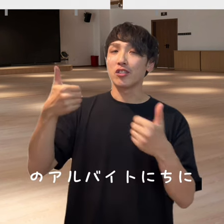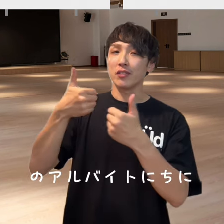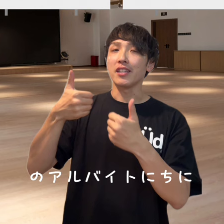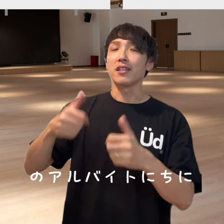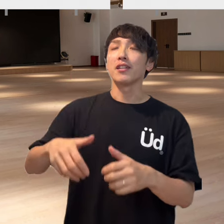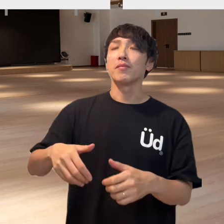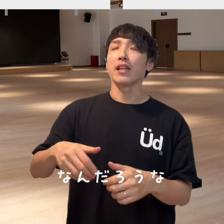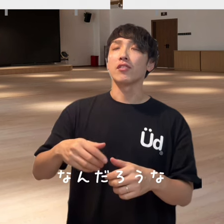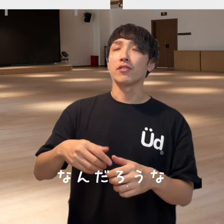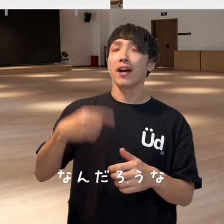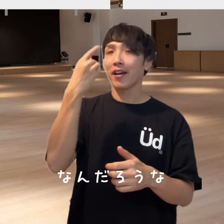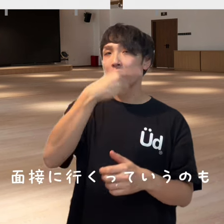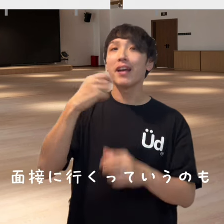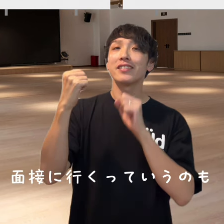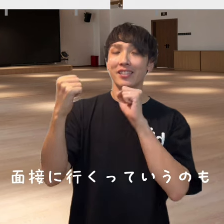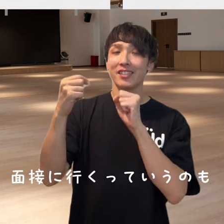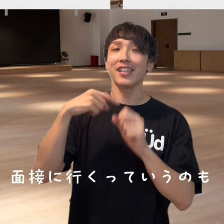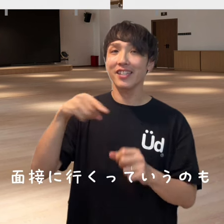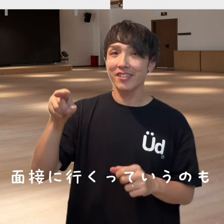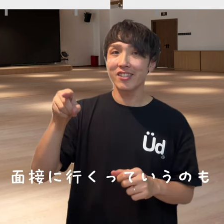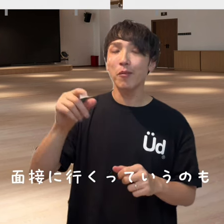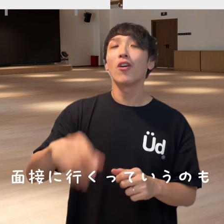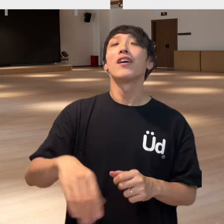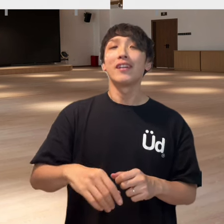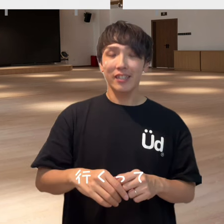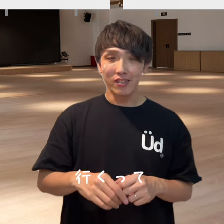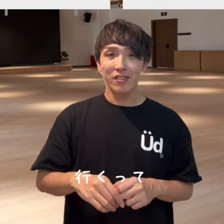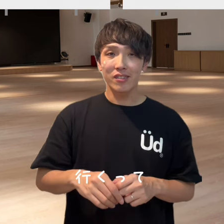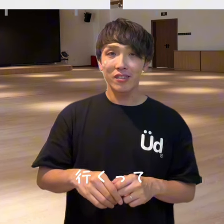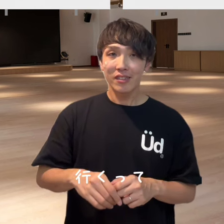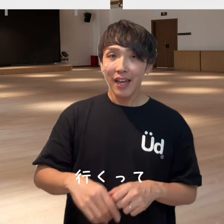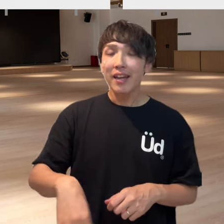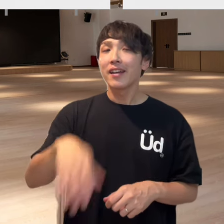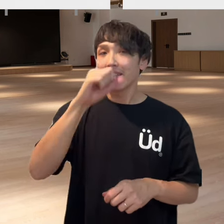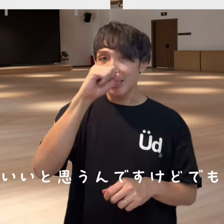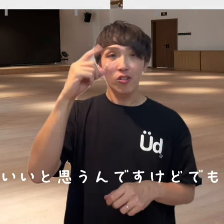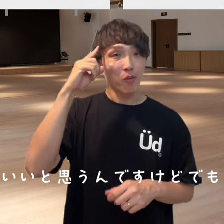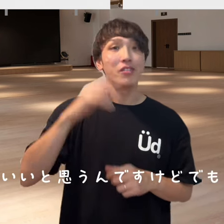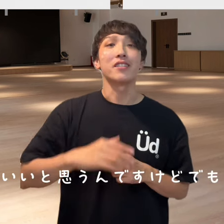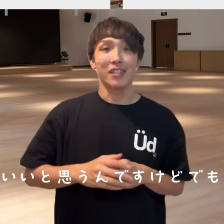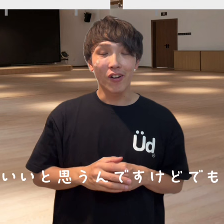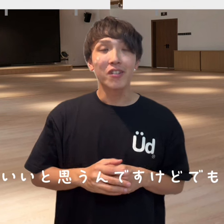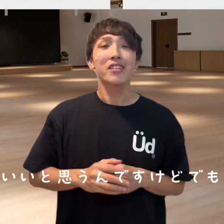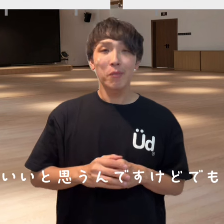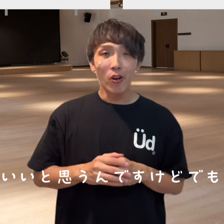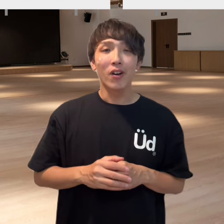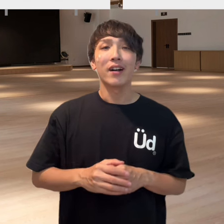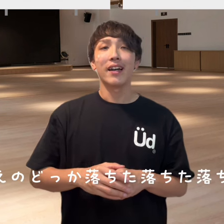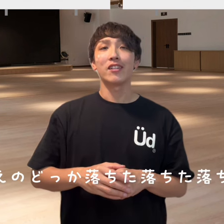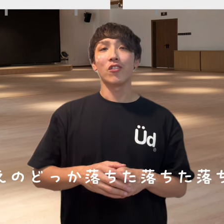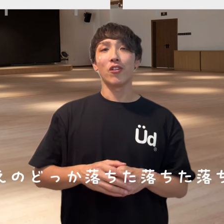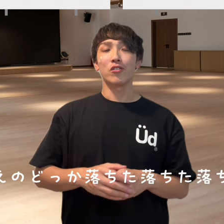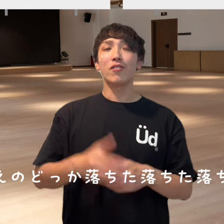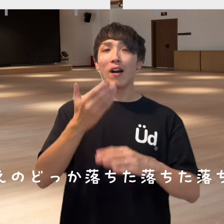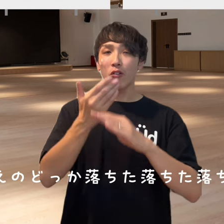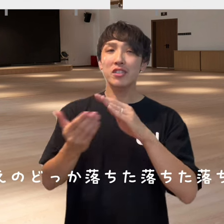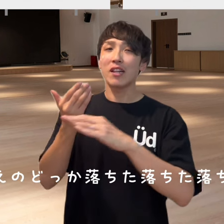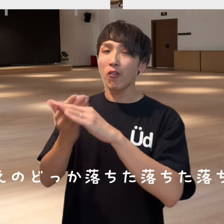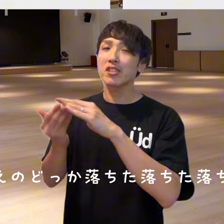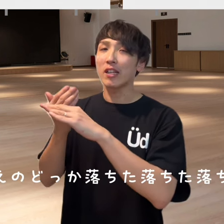アルバイトに、なんだろうな、面接に行くっていうのも、行くっていいと思うんですけど、でも、どっか